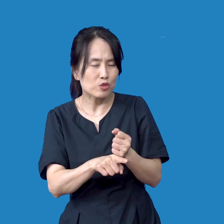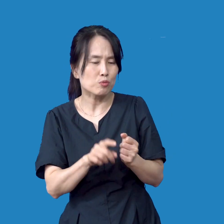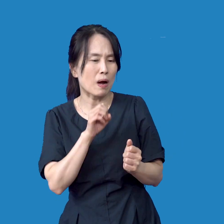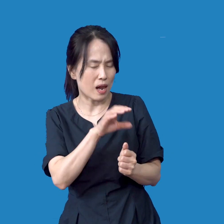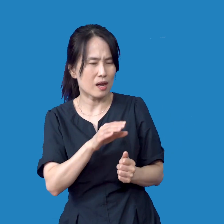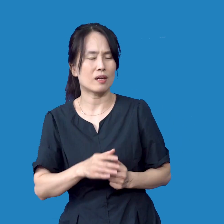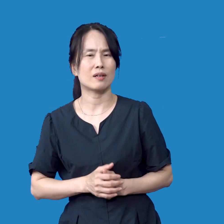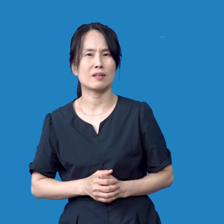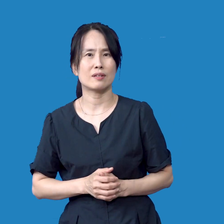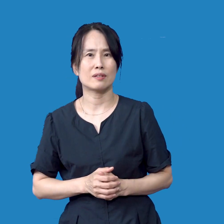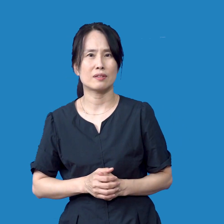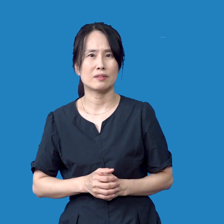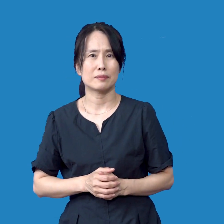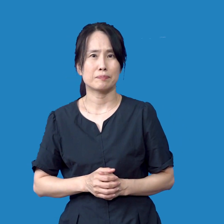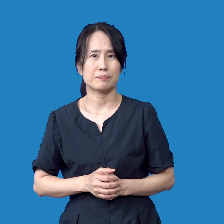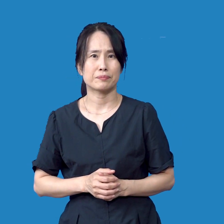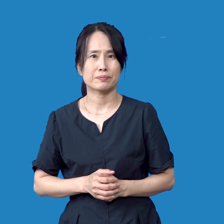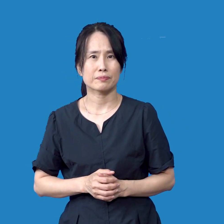말해 주었습니다.